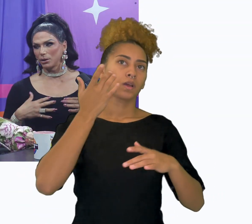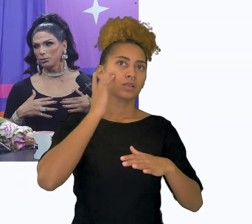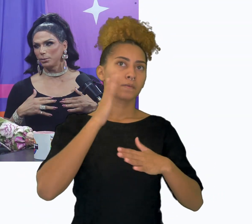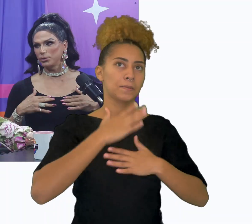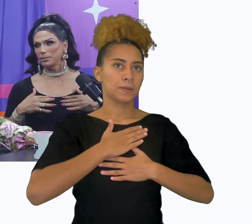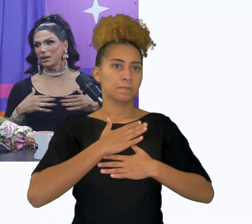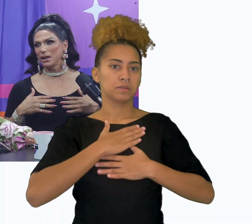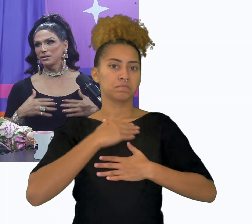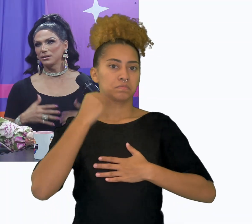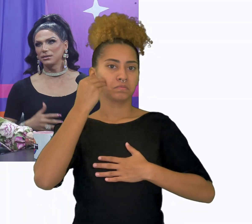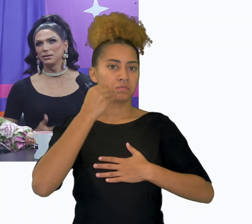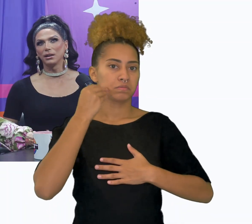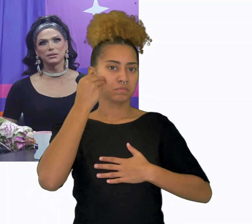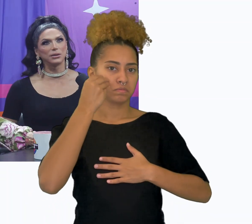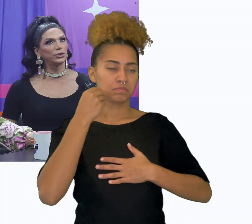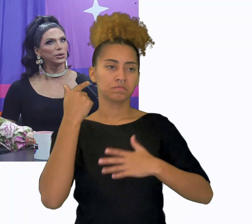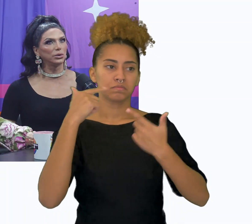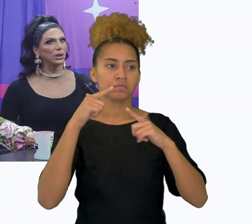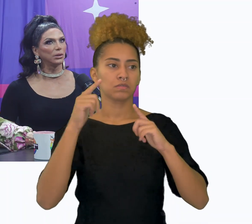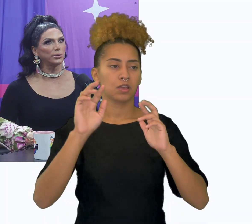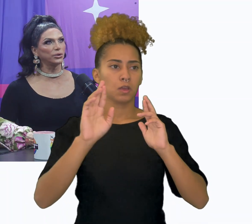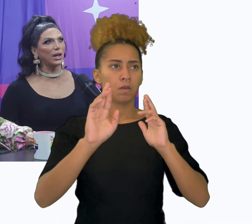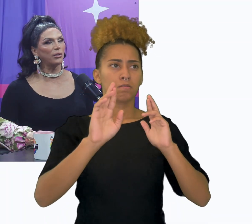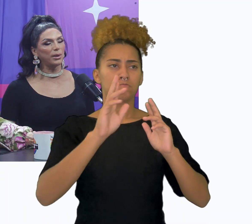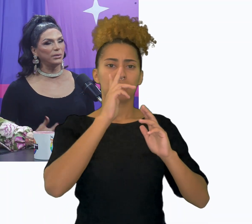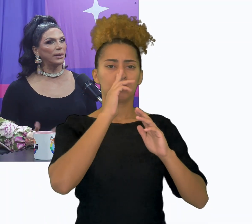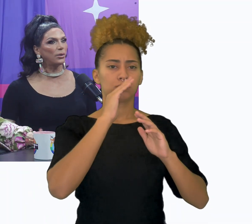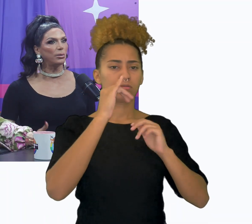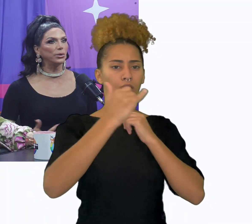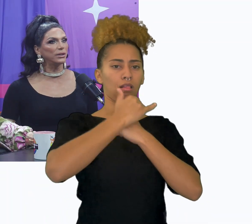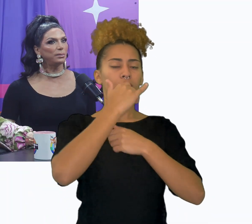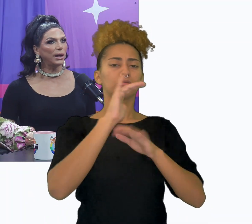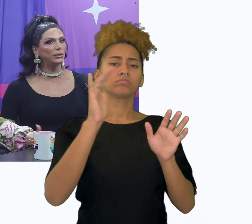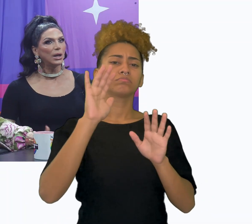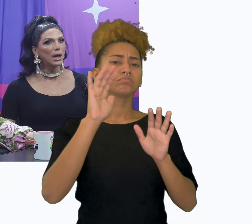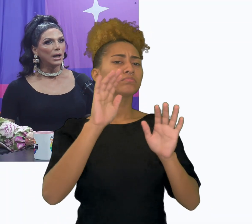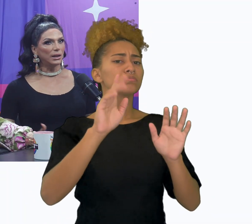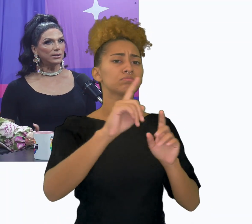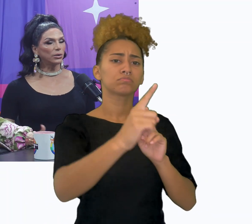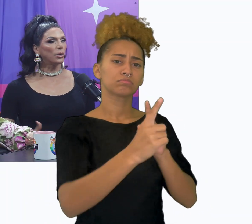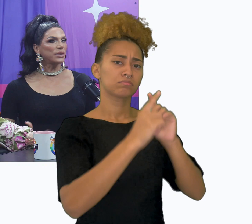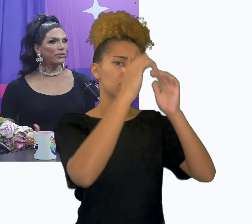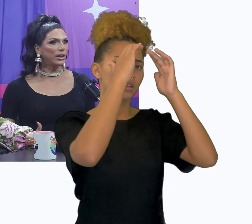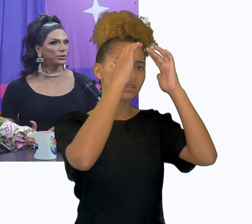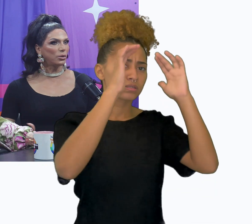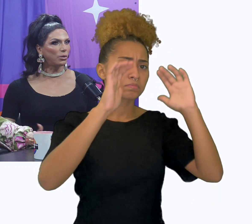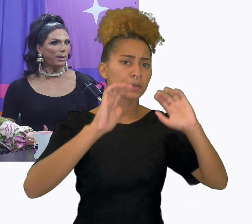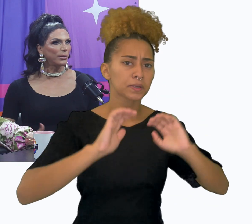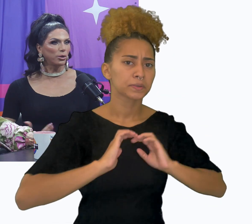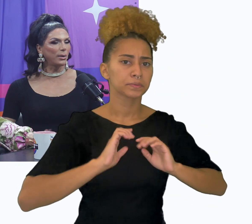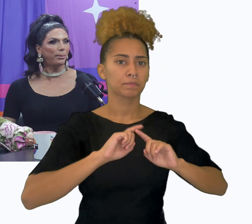eu não tenho nenhum tipo de experiência, assim, nesse sentido, não. As pessoas chegavam pra mim sempre com muito respeito. E, assim, eu não